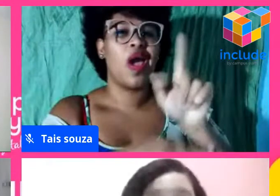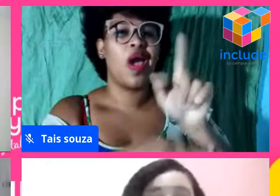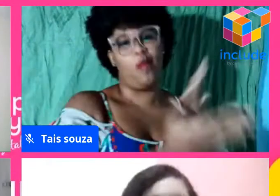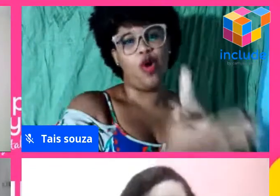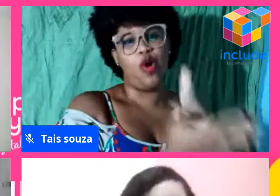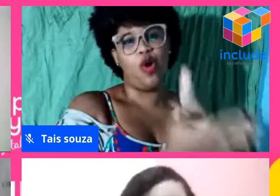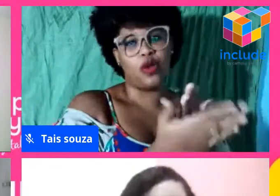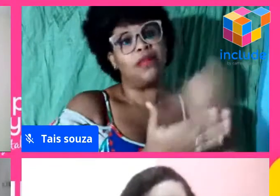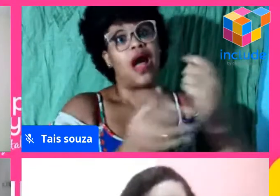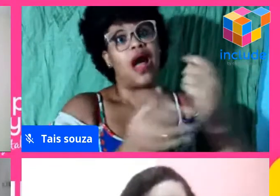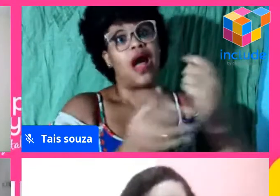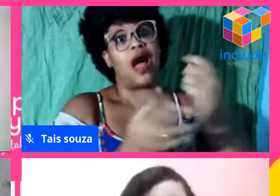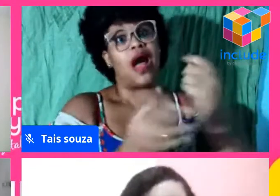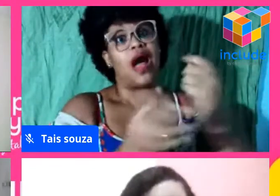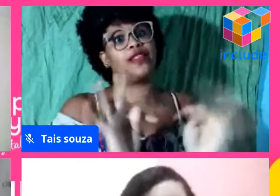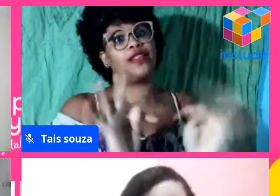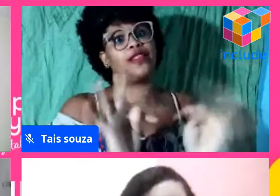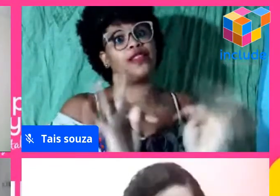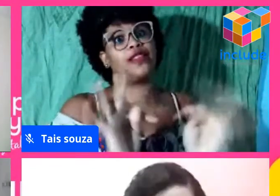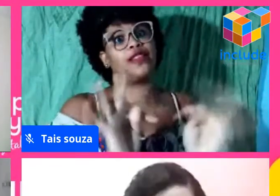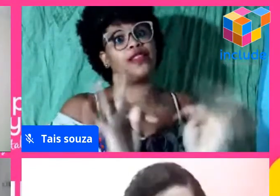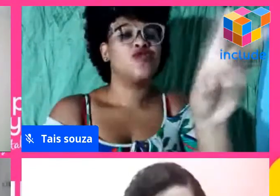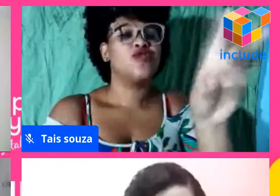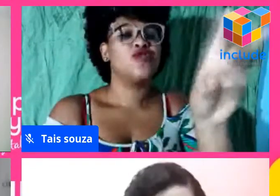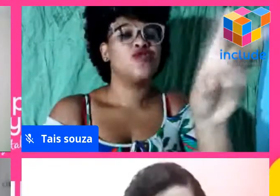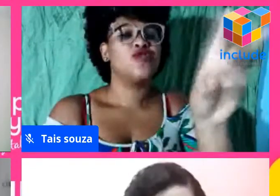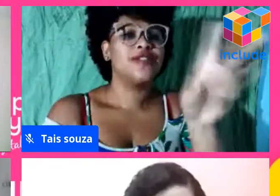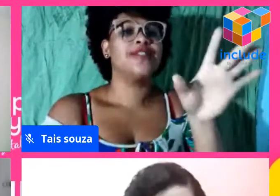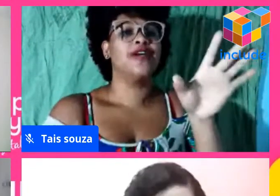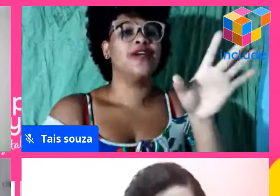Eu imagino a dificuldade que ele passou.